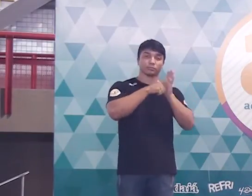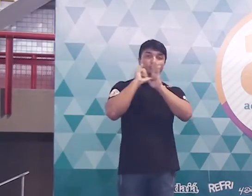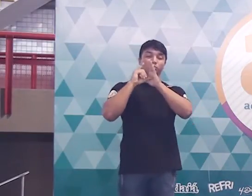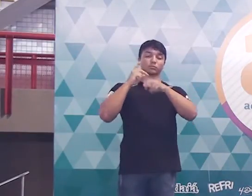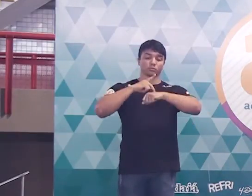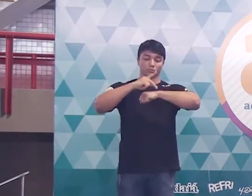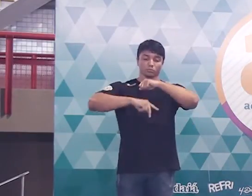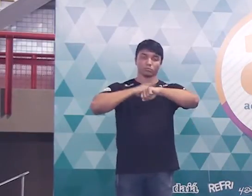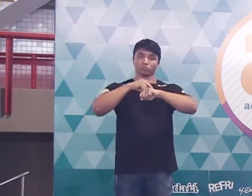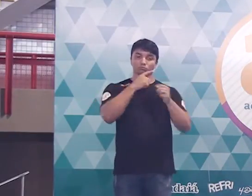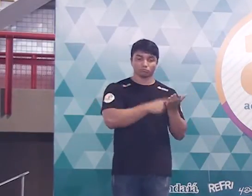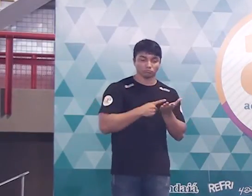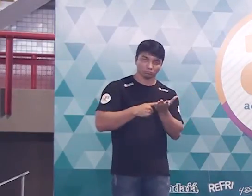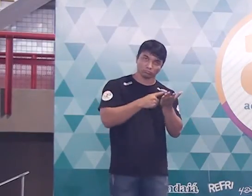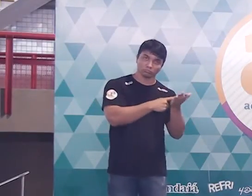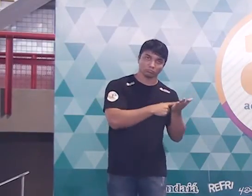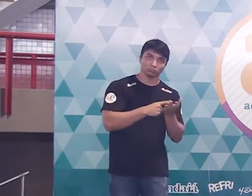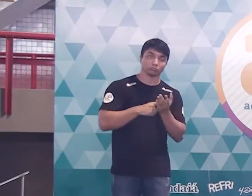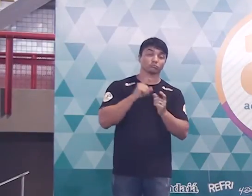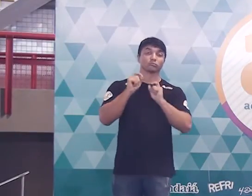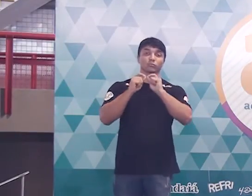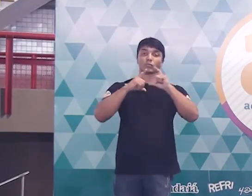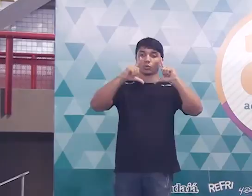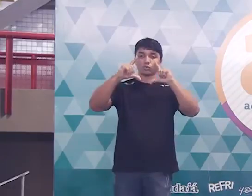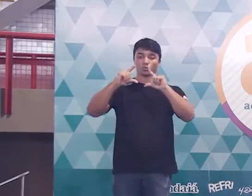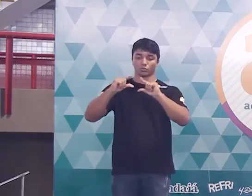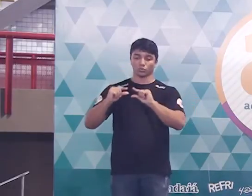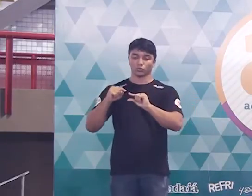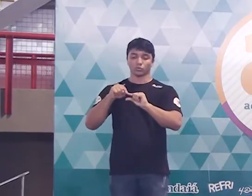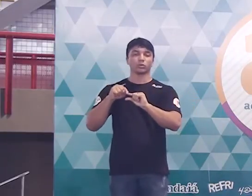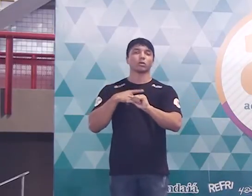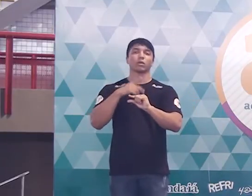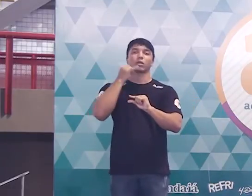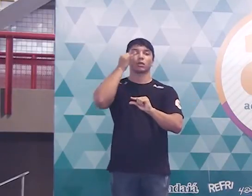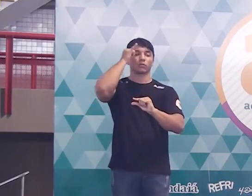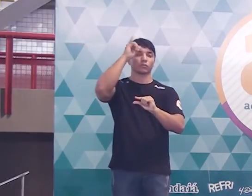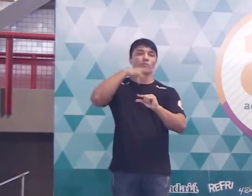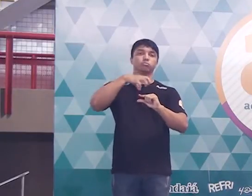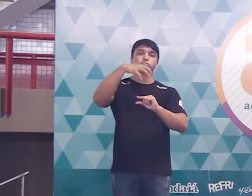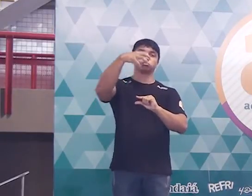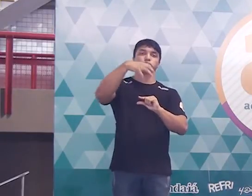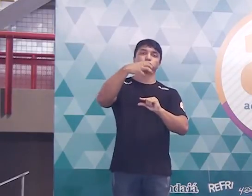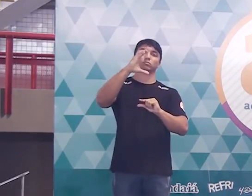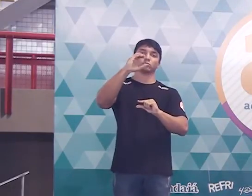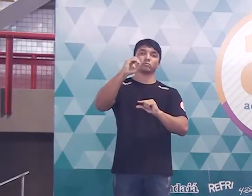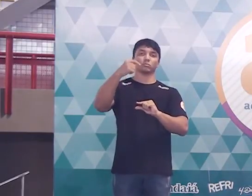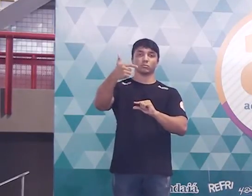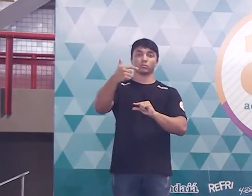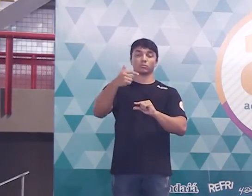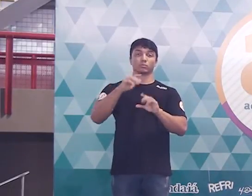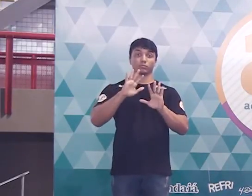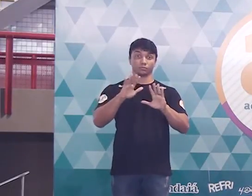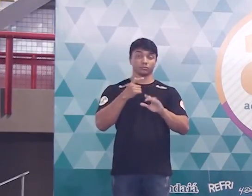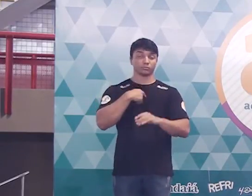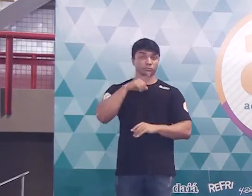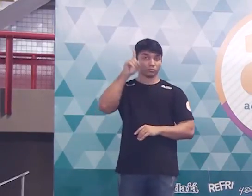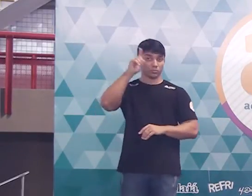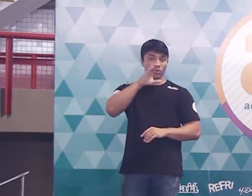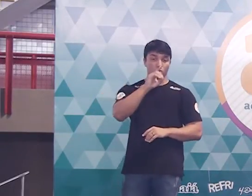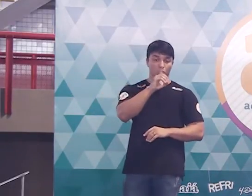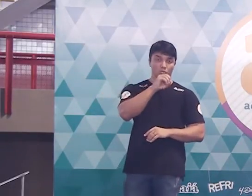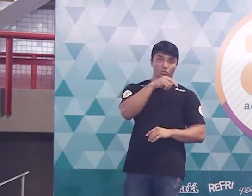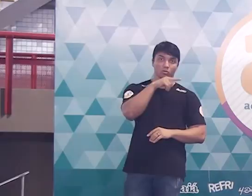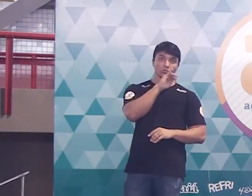entre os países para que eles diminuíssem a emissão de quê? CO2. Segundo Donald